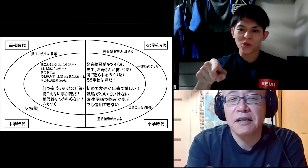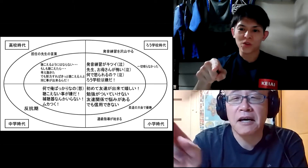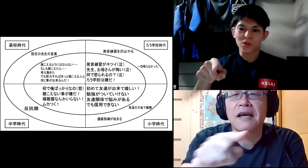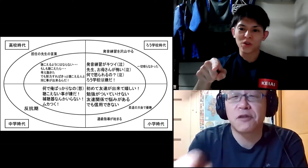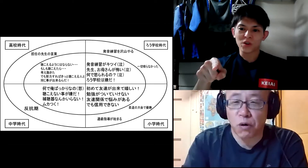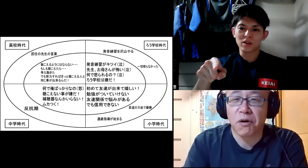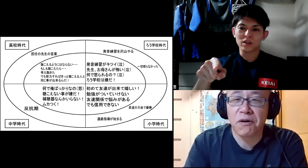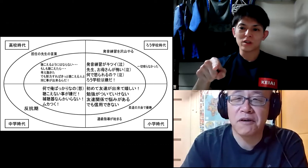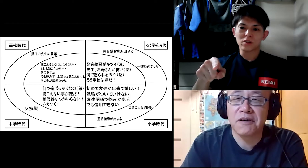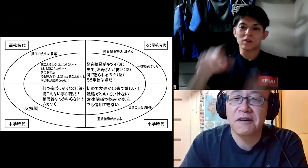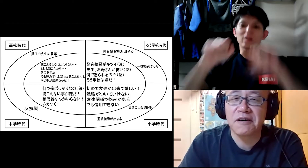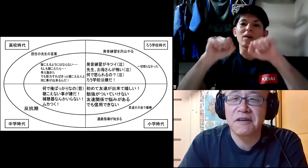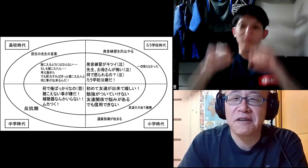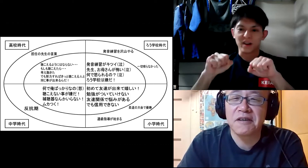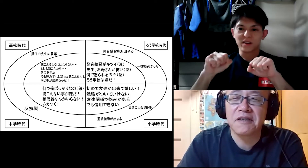足早い人